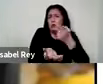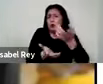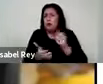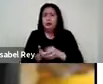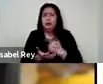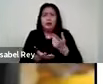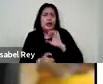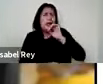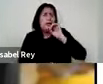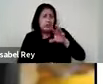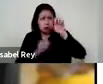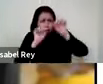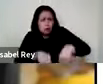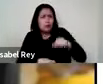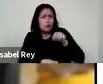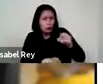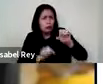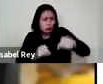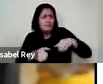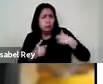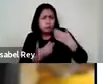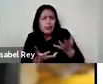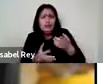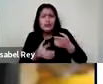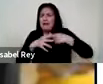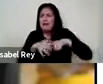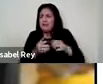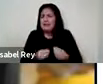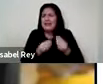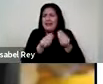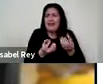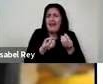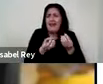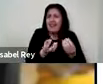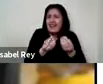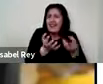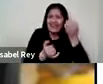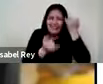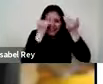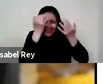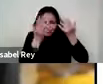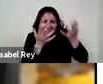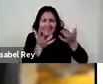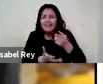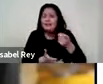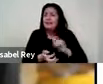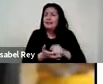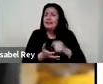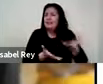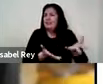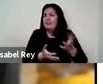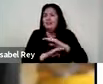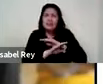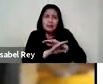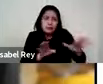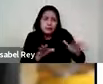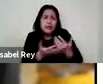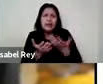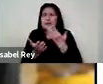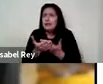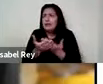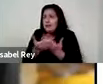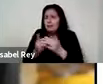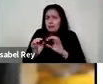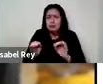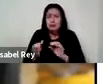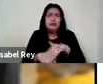a decir tú puedes y empezar a generar ideas, Y las ideas en terminar en pequeños prototipos que les voy a